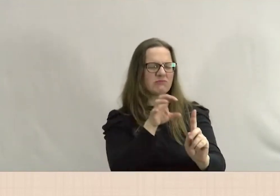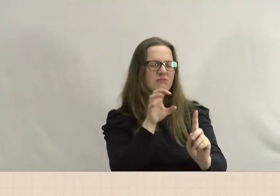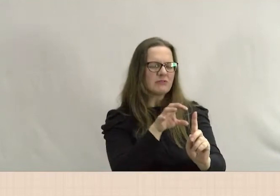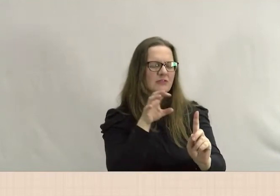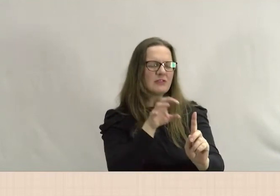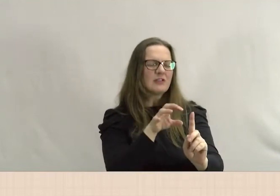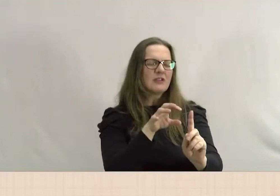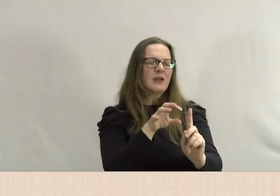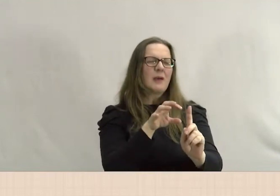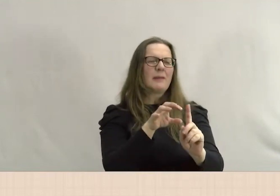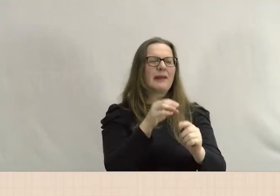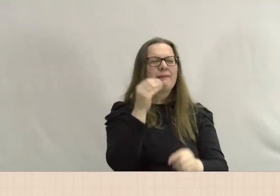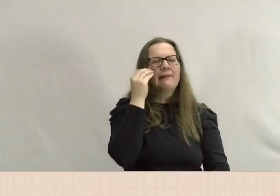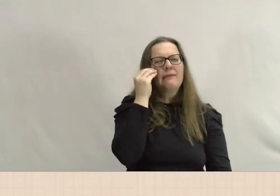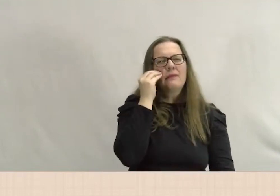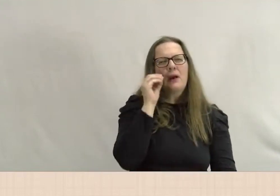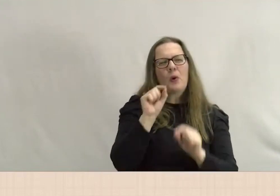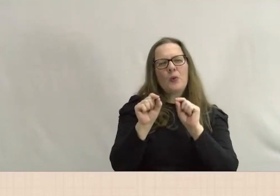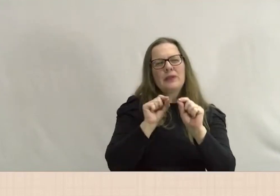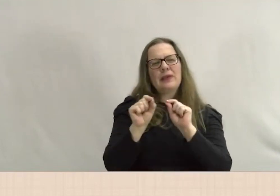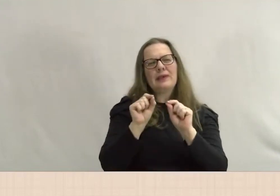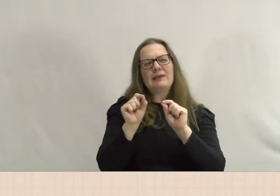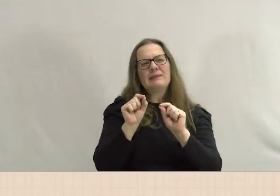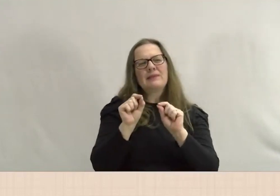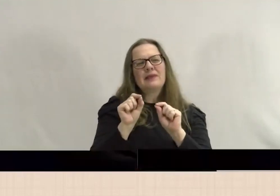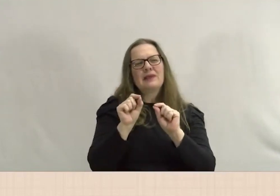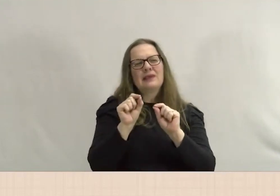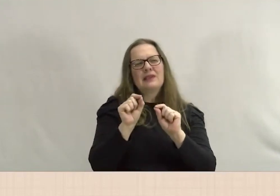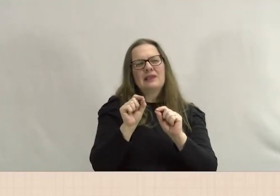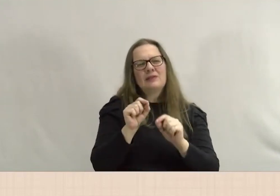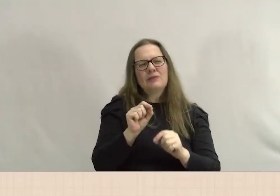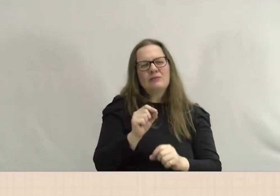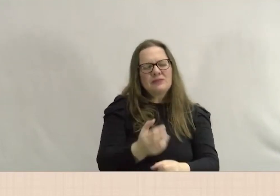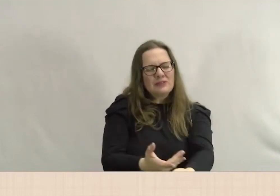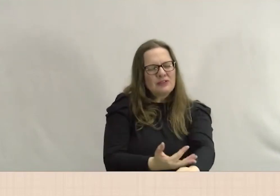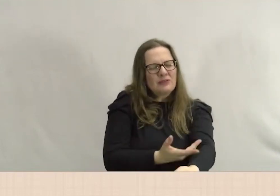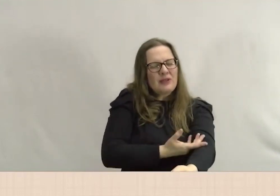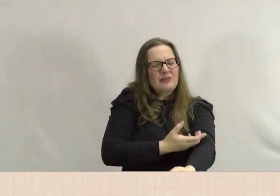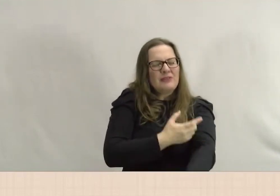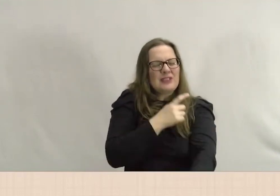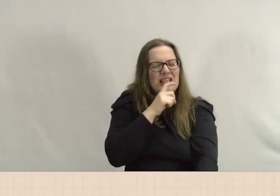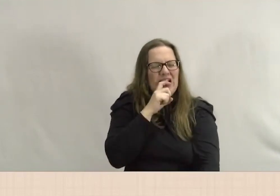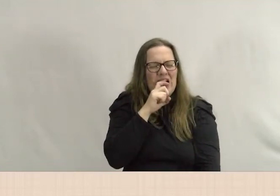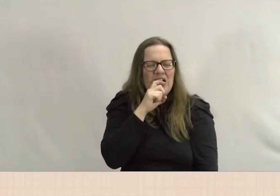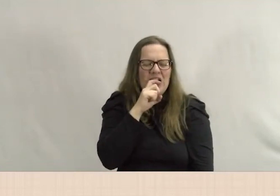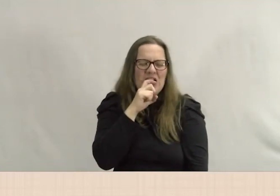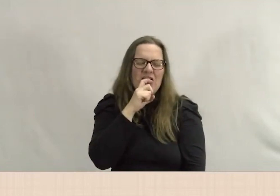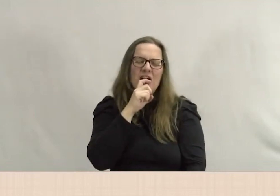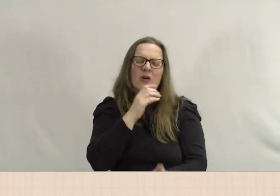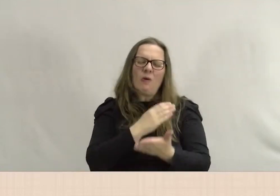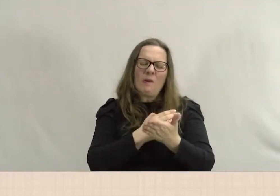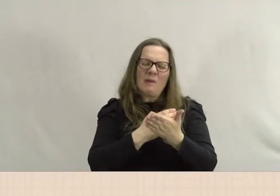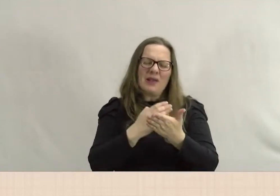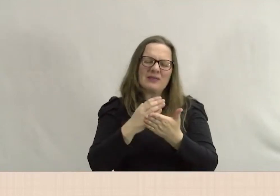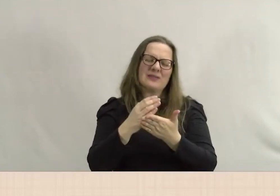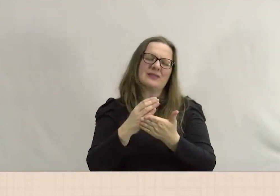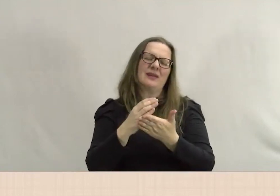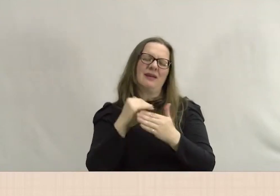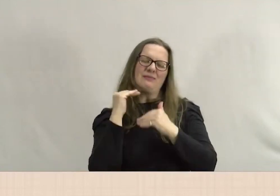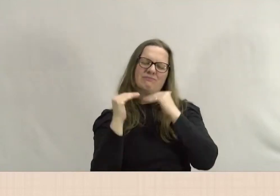igreja. Por isso, irmãos, não vamos cair na cilada dele. Melhor ser simples,